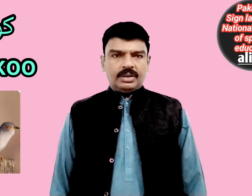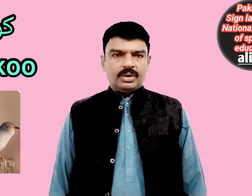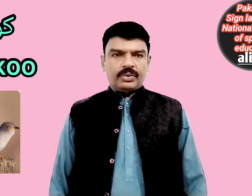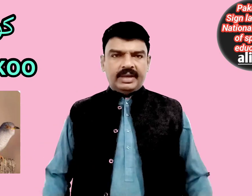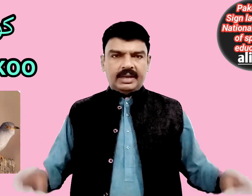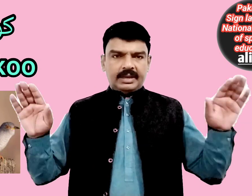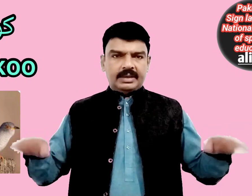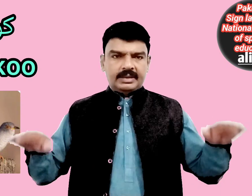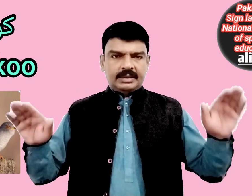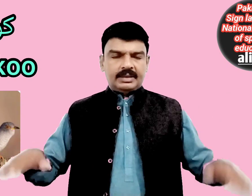کوئل